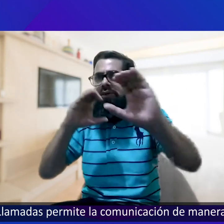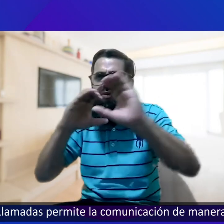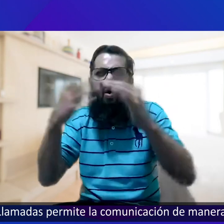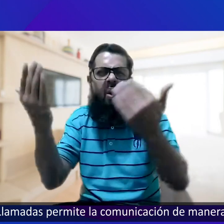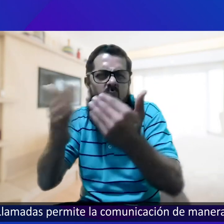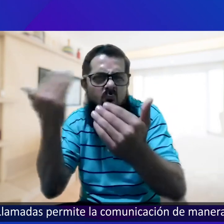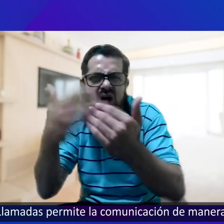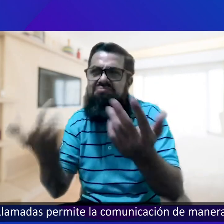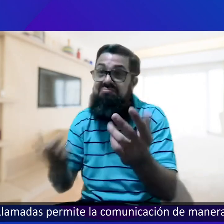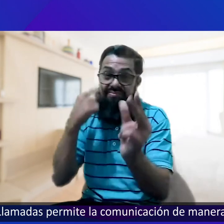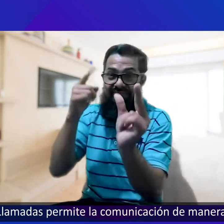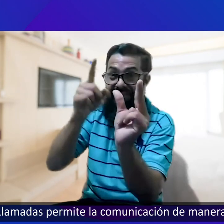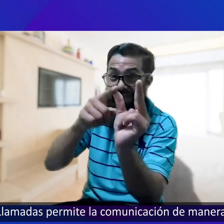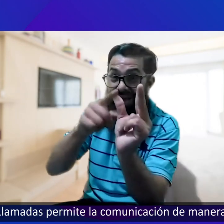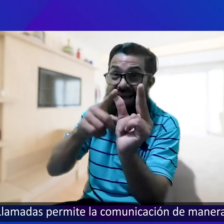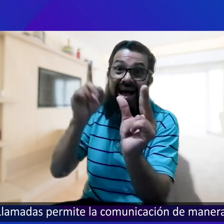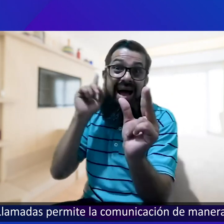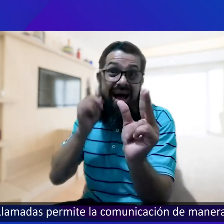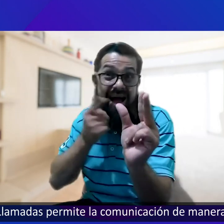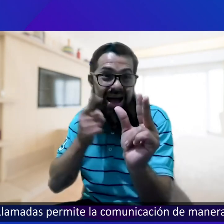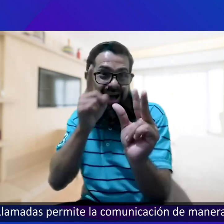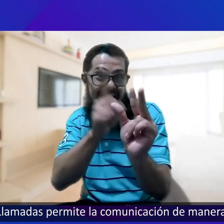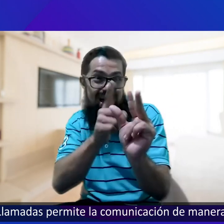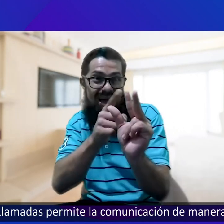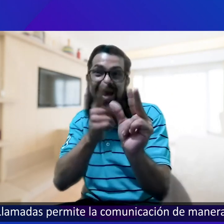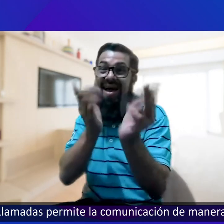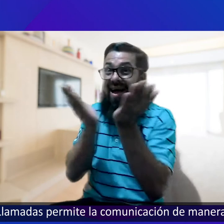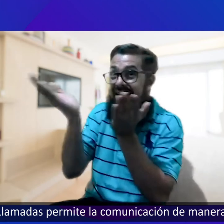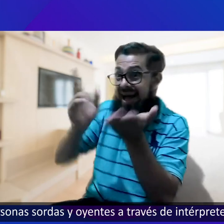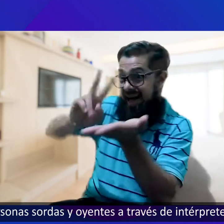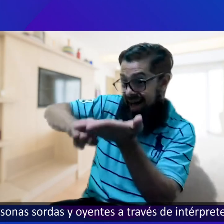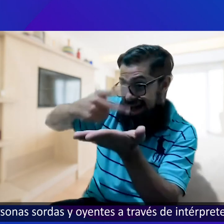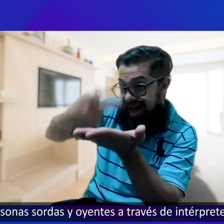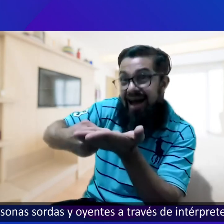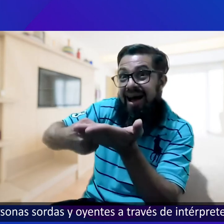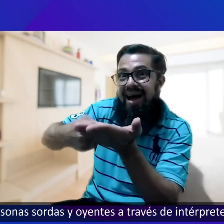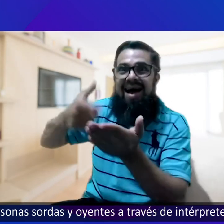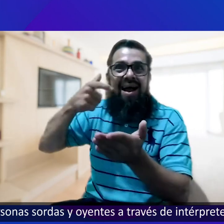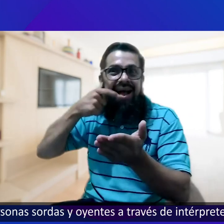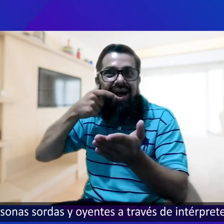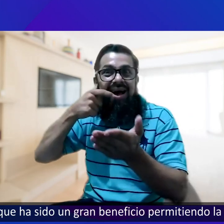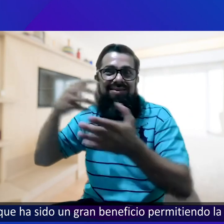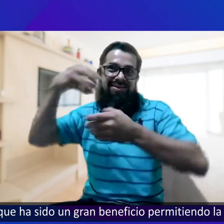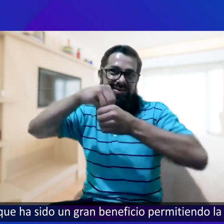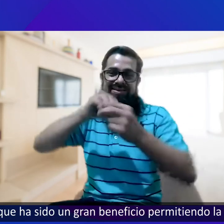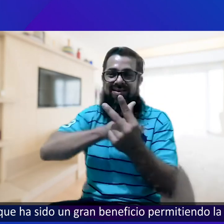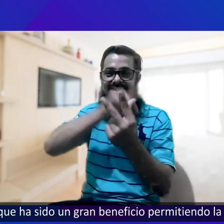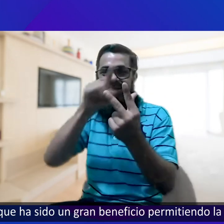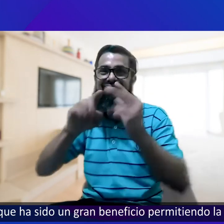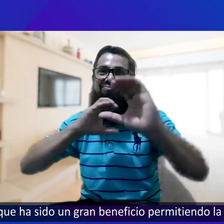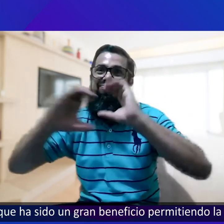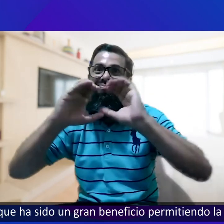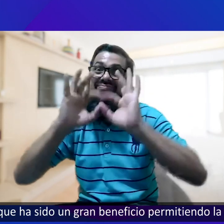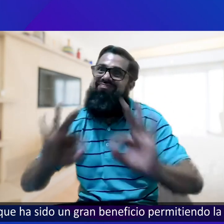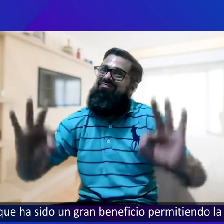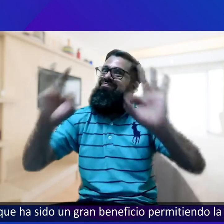El relevo de llamadas permite la comunicación de manera bidireccional entre personas sordas y oyentes a través de intérpretes de lengua de señas en línea,